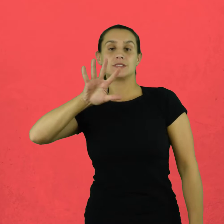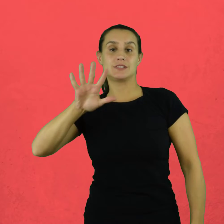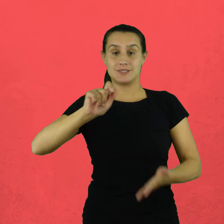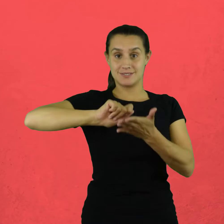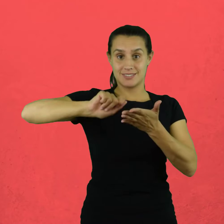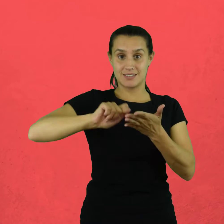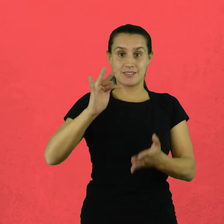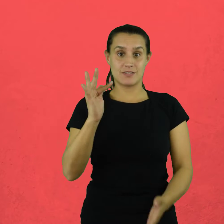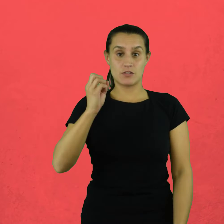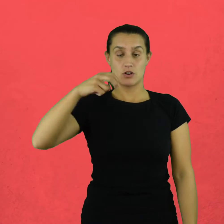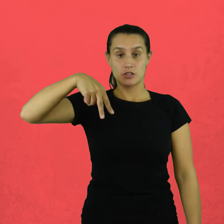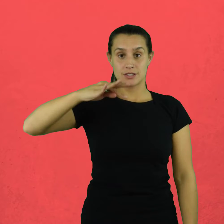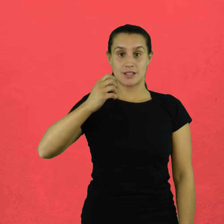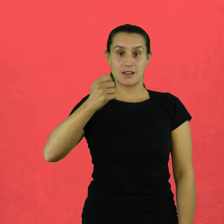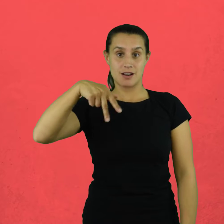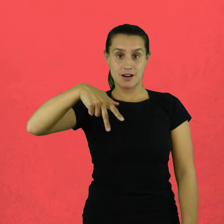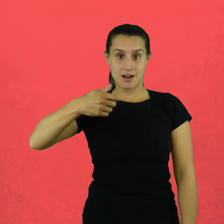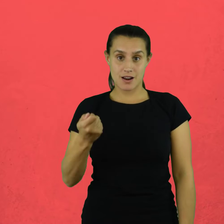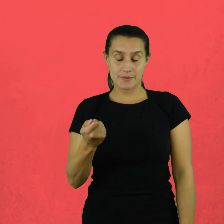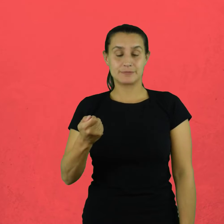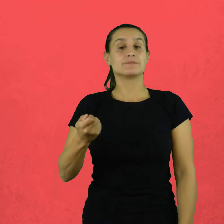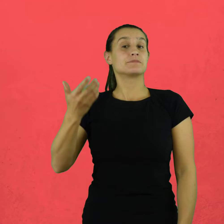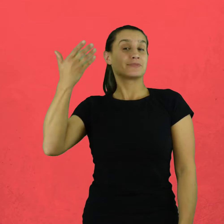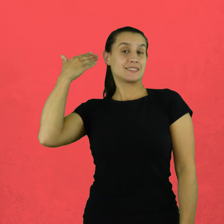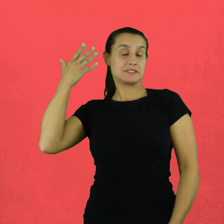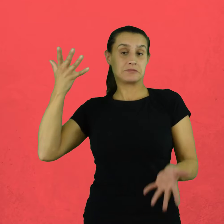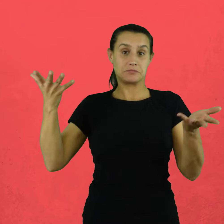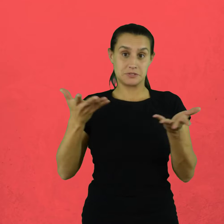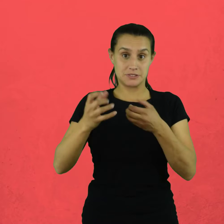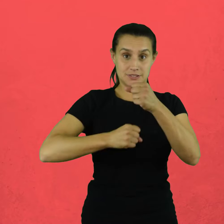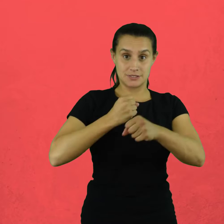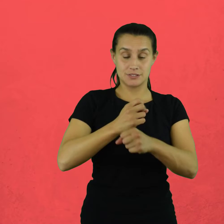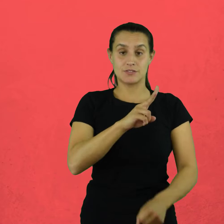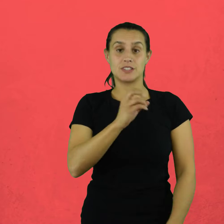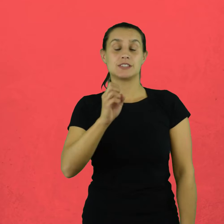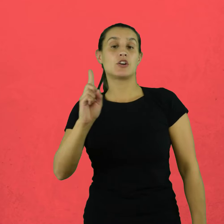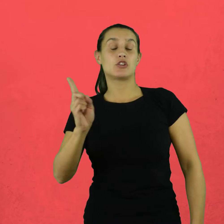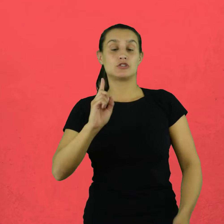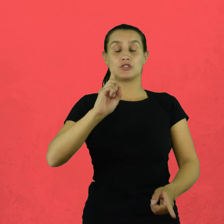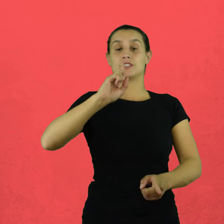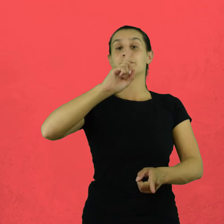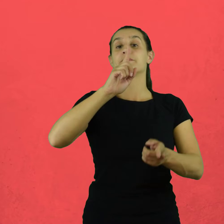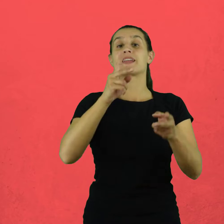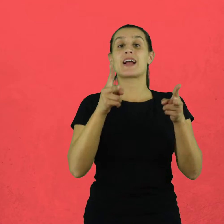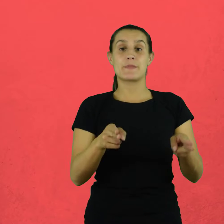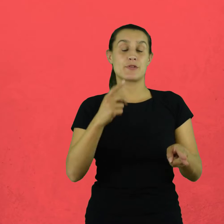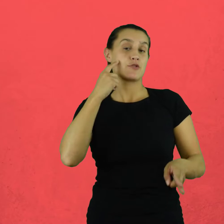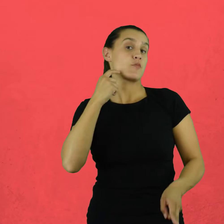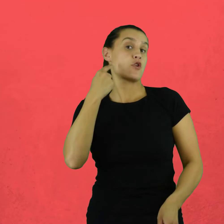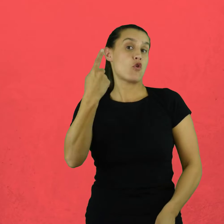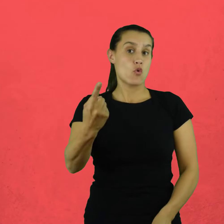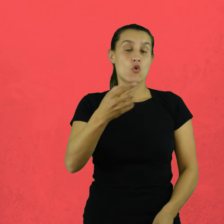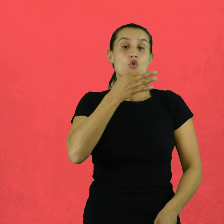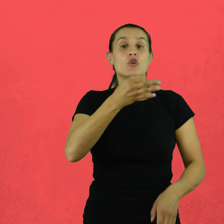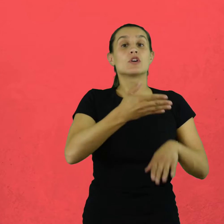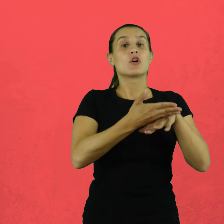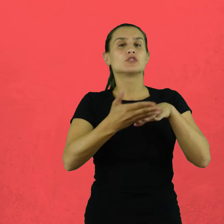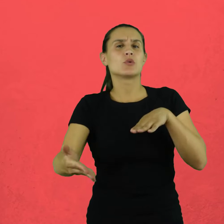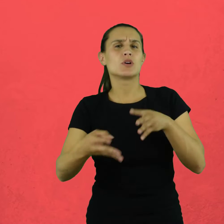Ed. Pasado y presente 2011. Capítulo 1. El precio de la derrota, el castigo de los dirigentes de